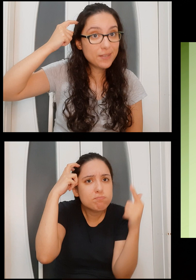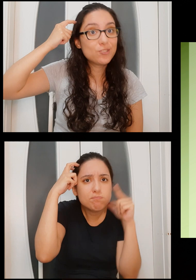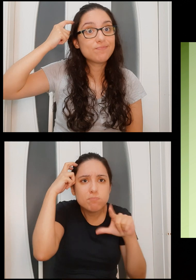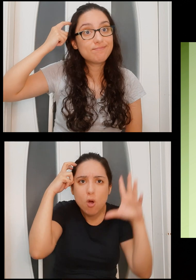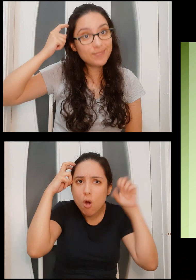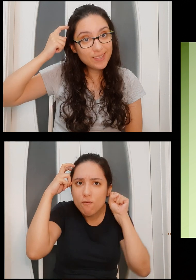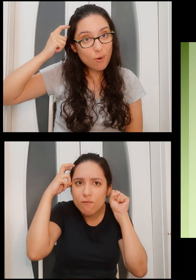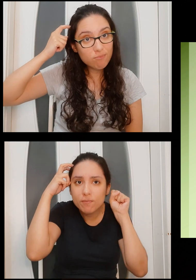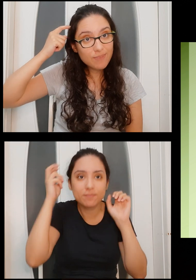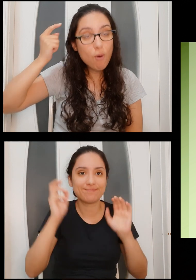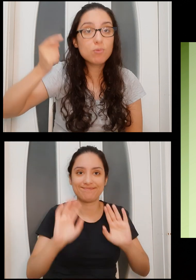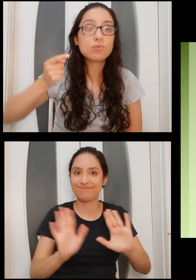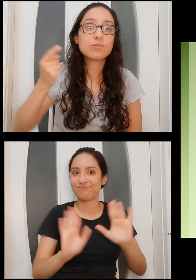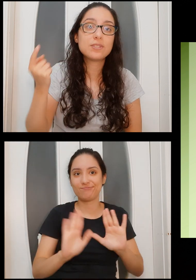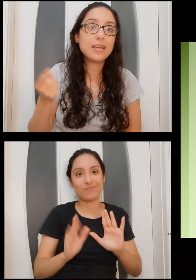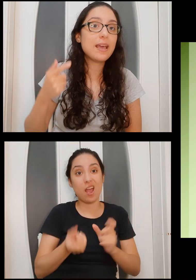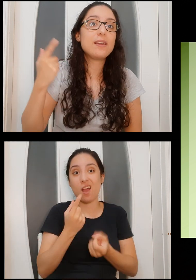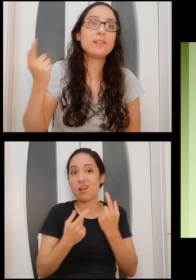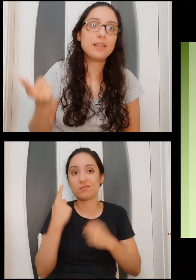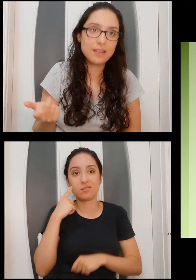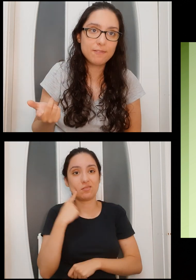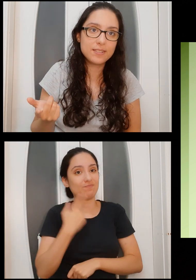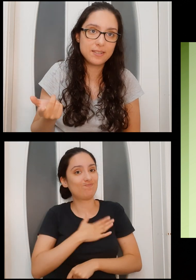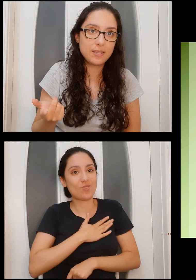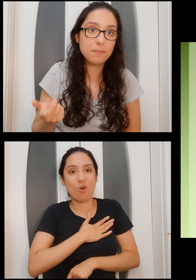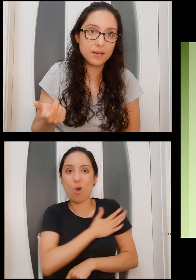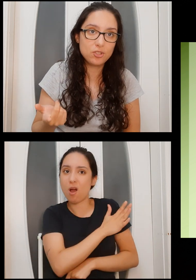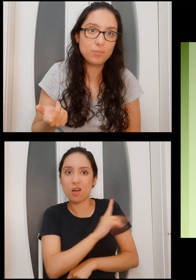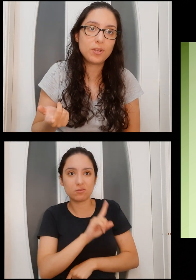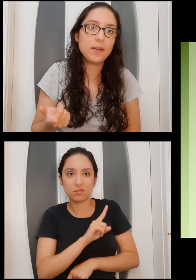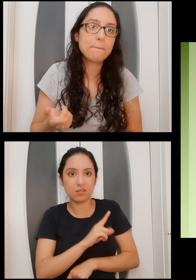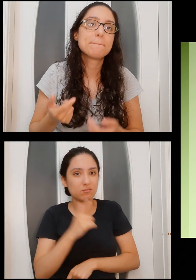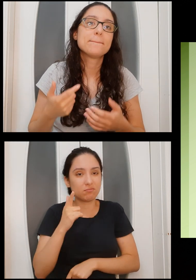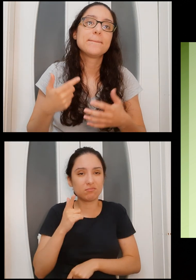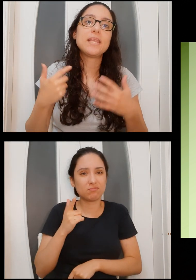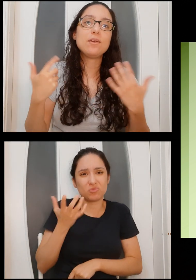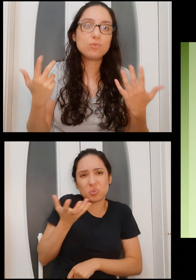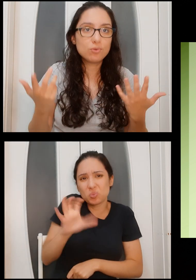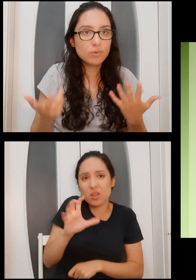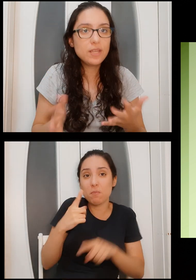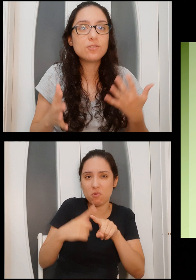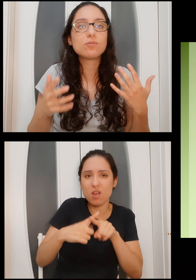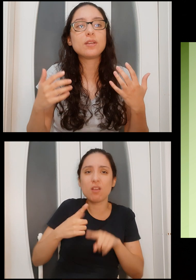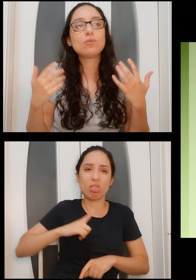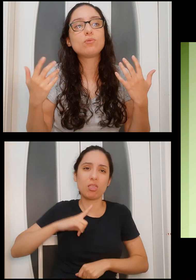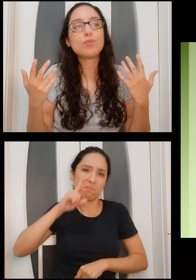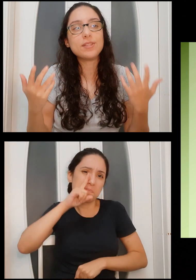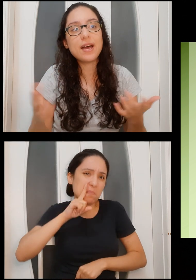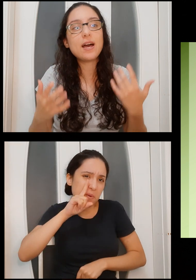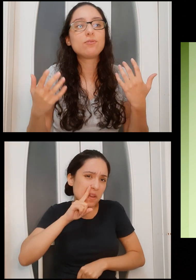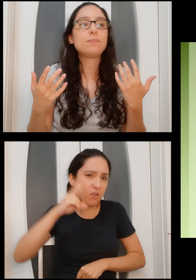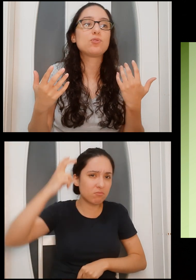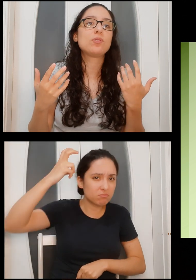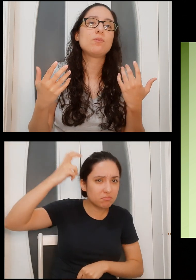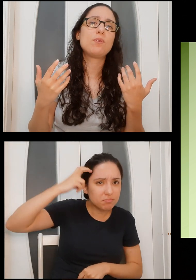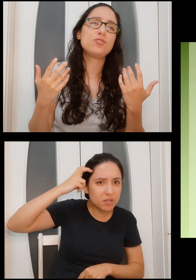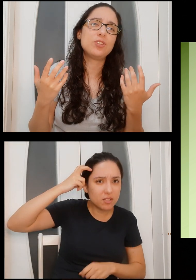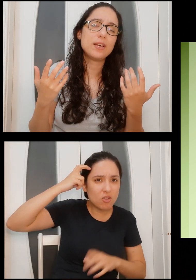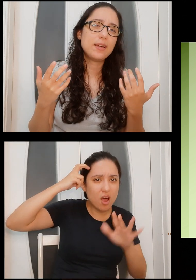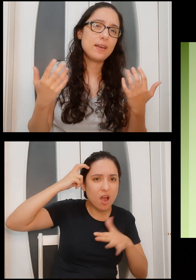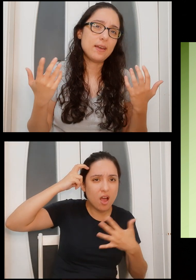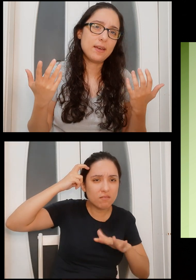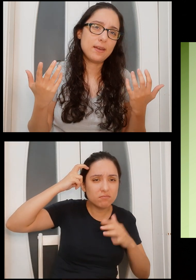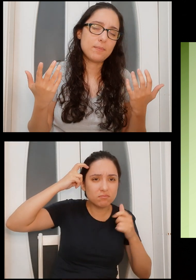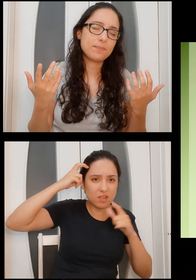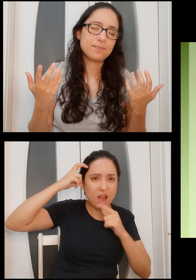esse implante? Não. Alguns surdos nem querem tentar fazer esse implante porque tem todo um risco, tem todo um cuidado, a pessoa não